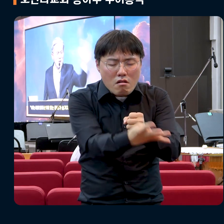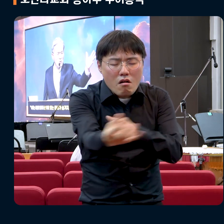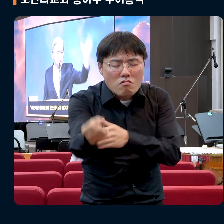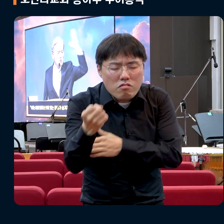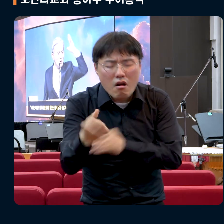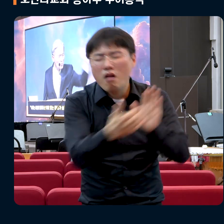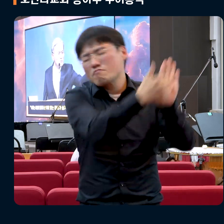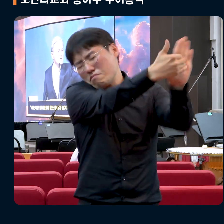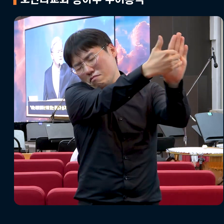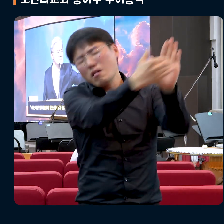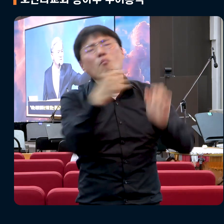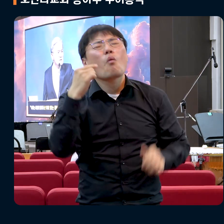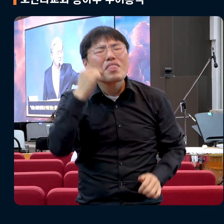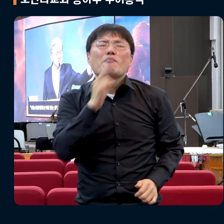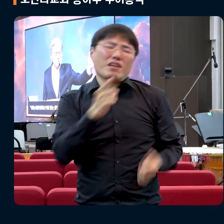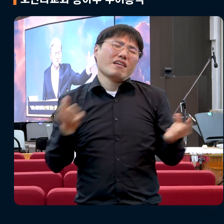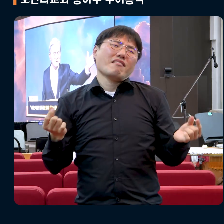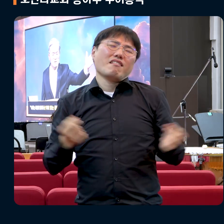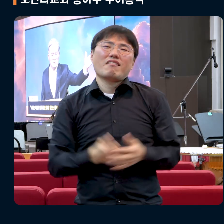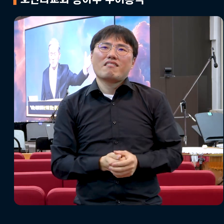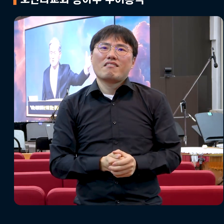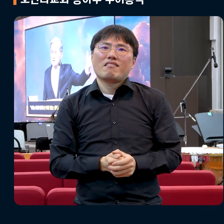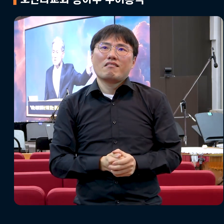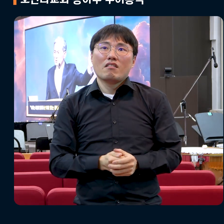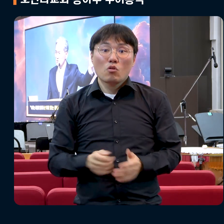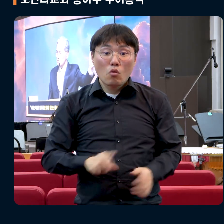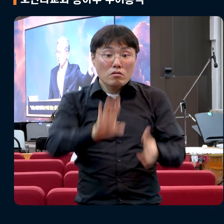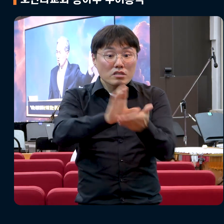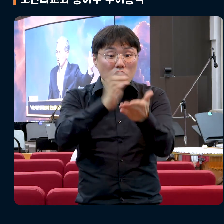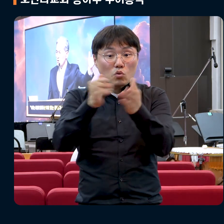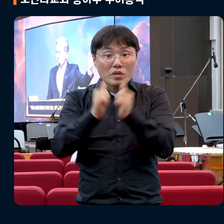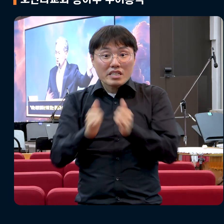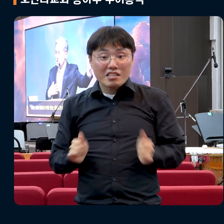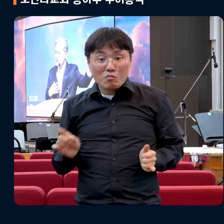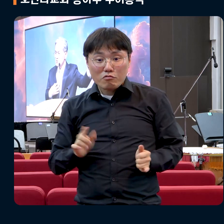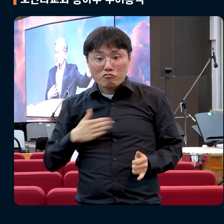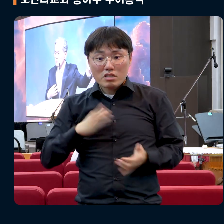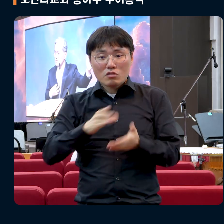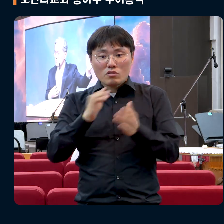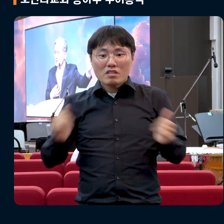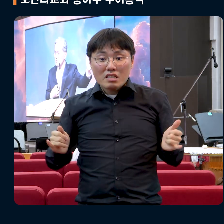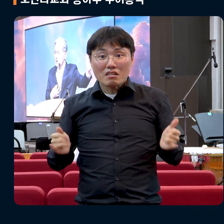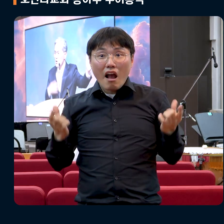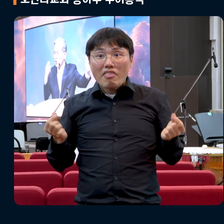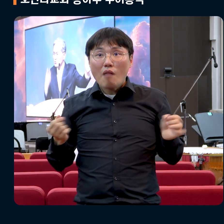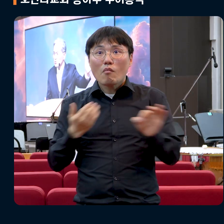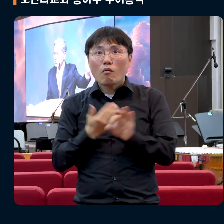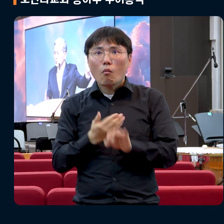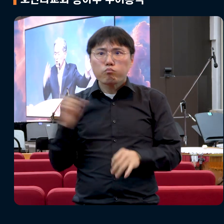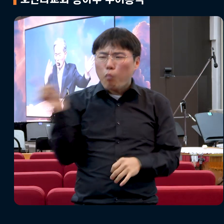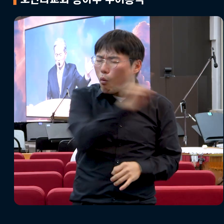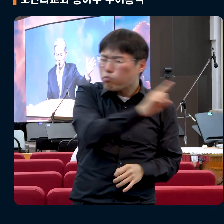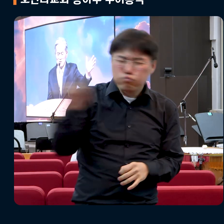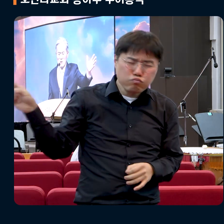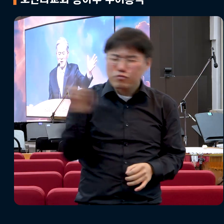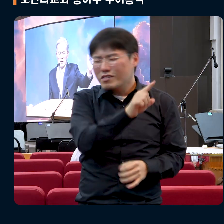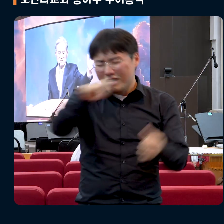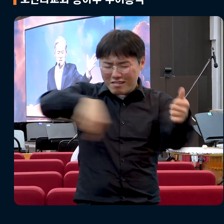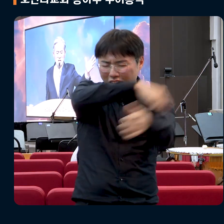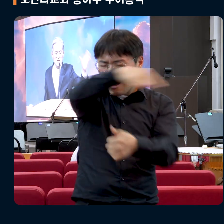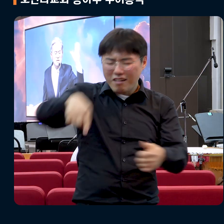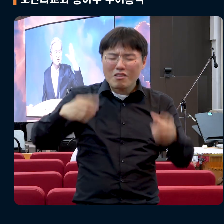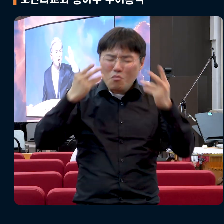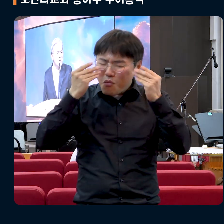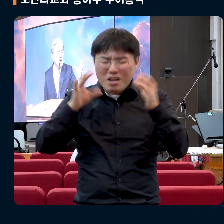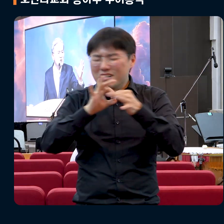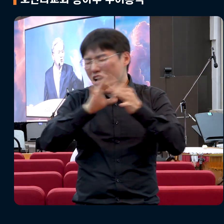미치는 영향력을 막을 수가 없다 그 말씀이에요. 여러분, 그리스도인들은요, 우리가 그리스도인이라고 한다면 어떤 곳, 어떤